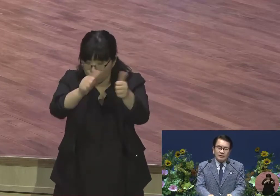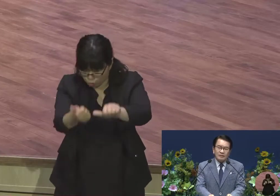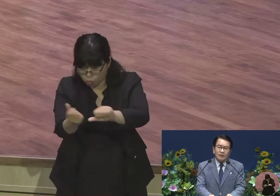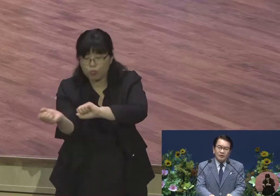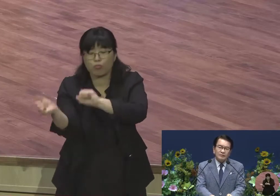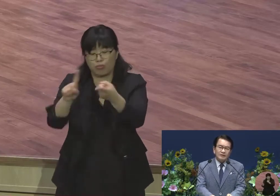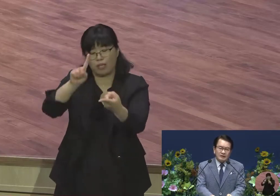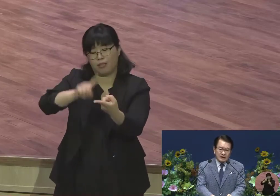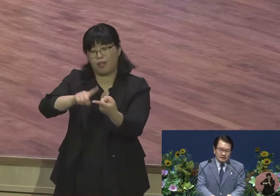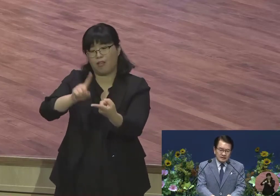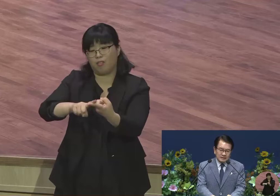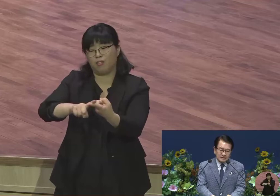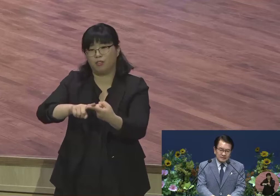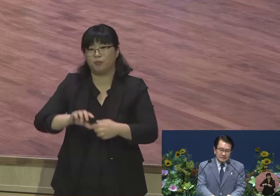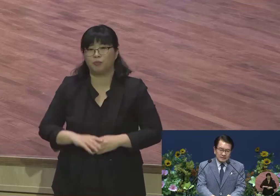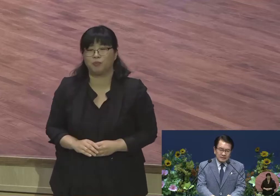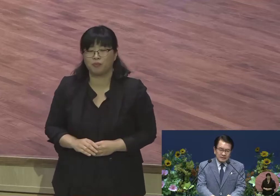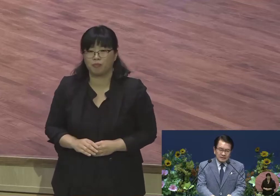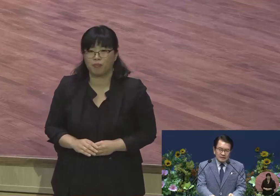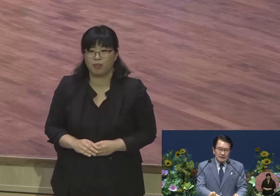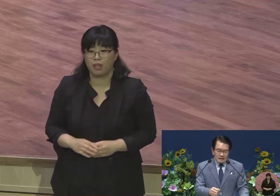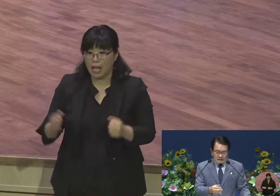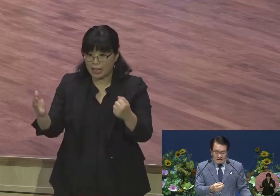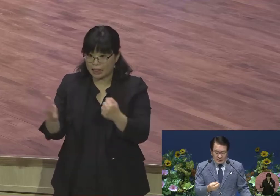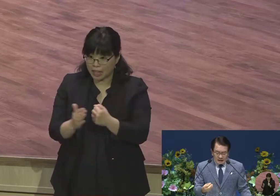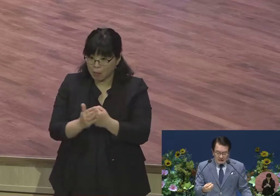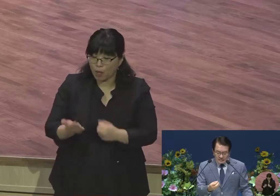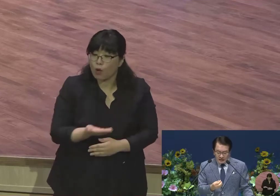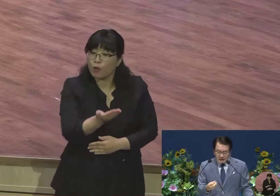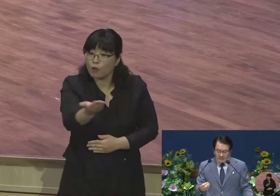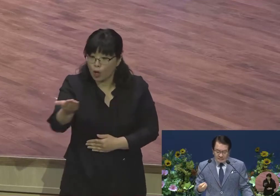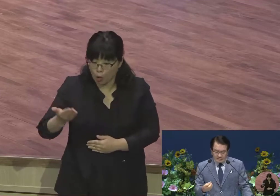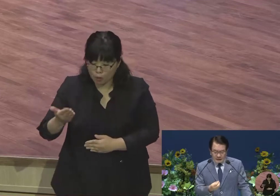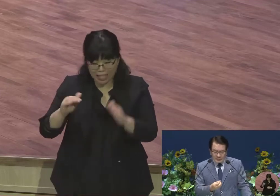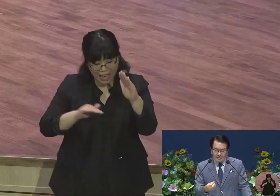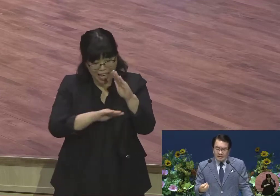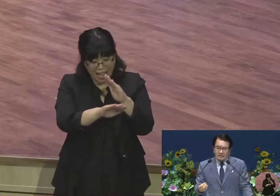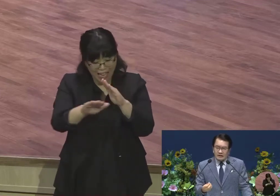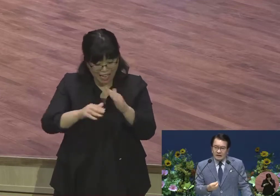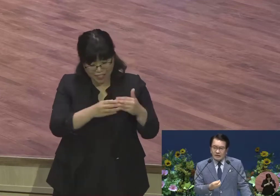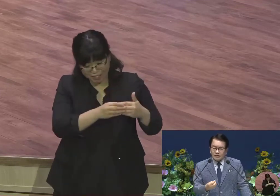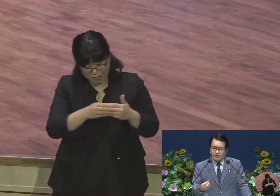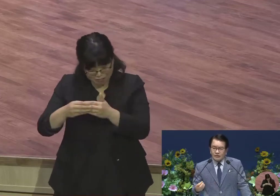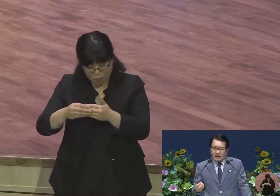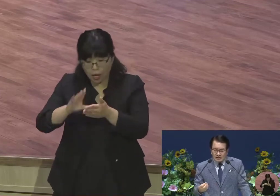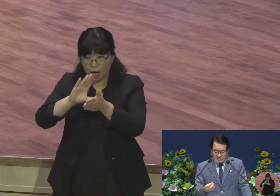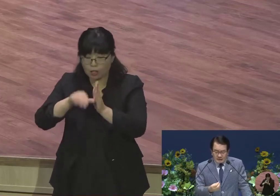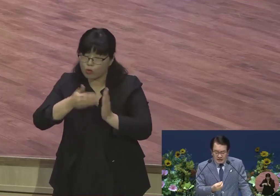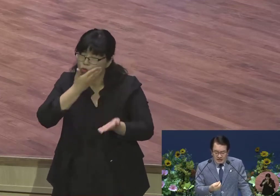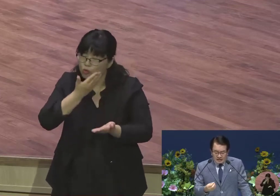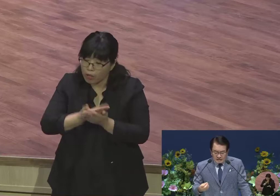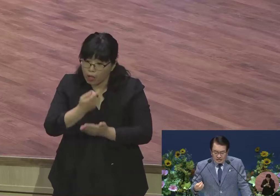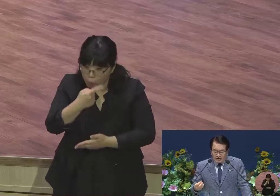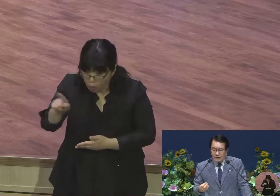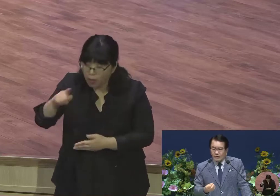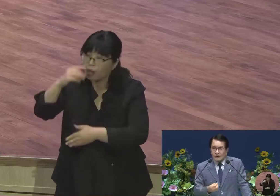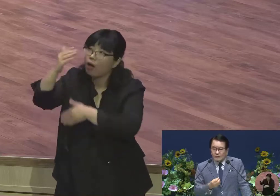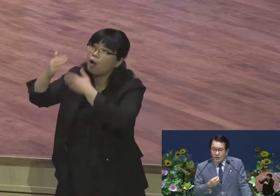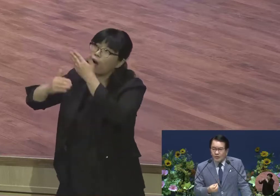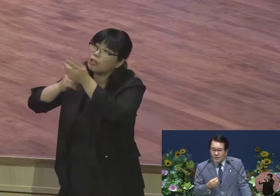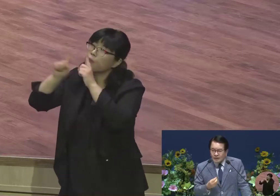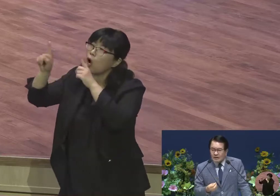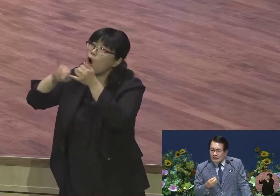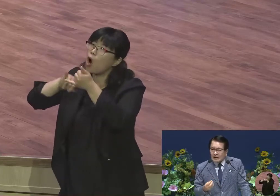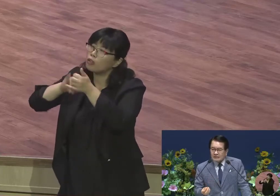뭐예요? 복음이 이끄는 가정이에요. 은약이 이끄는 가정 같은 말이에요. 같은 말이에요. 제가 결혼 주례할 때마다 설교